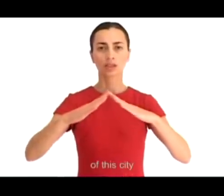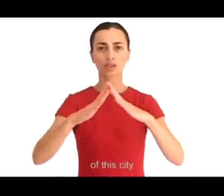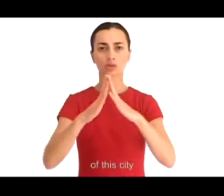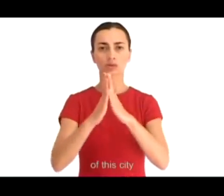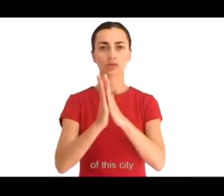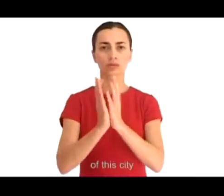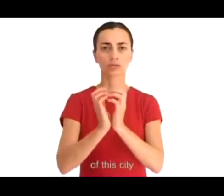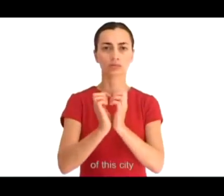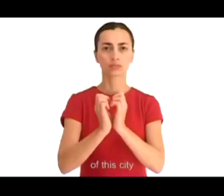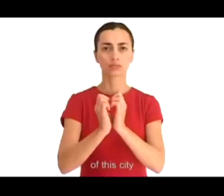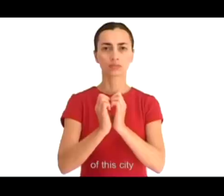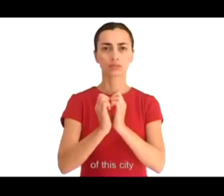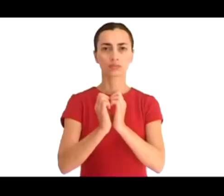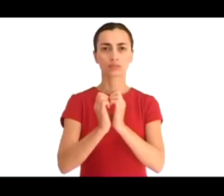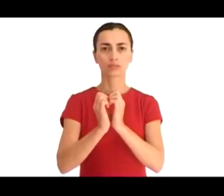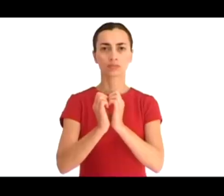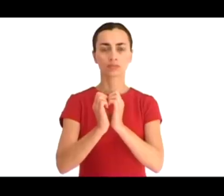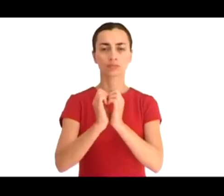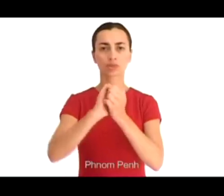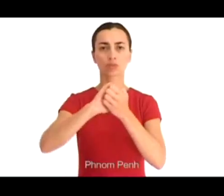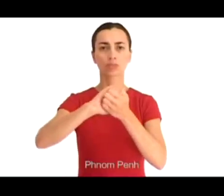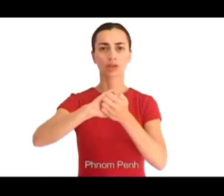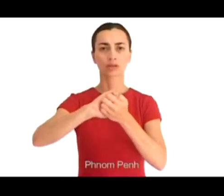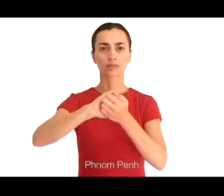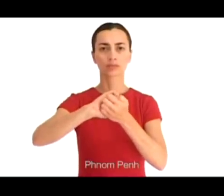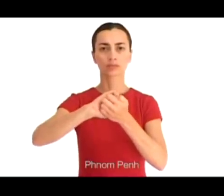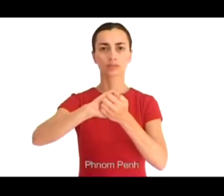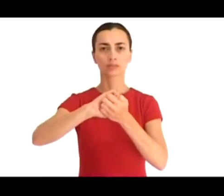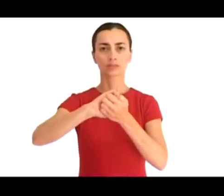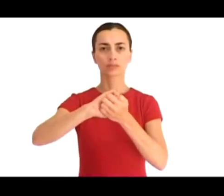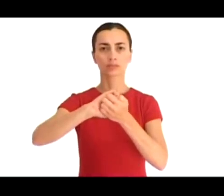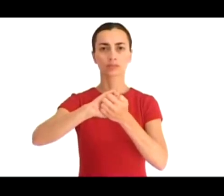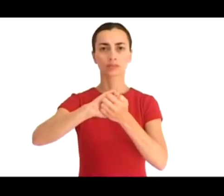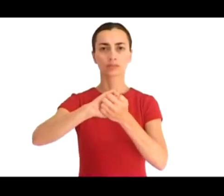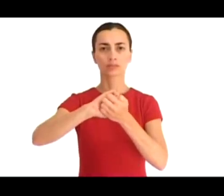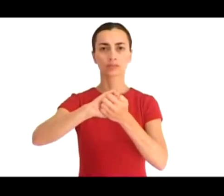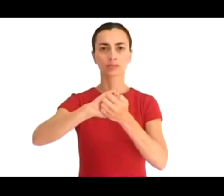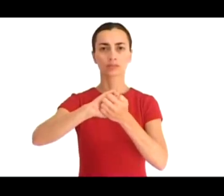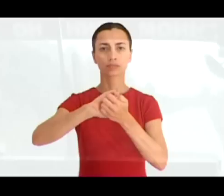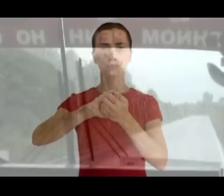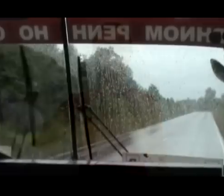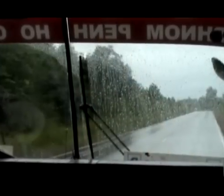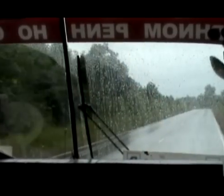העיר הזאת. Phnom Penh.